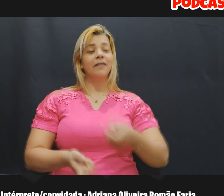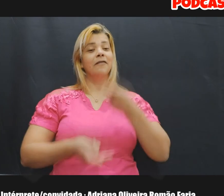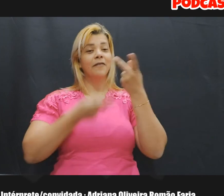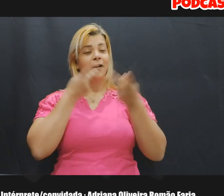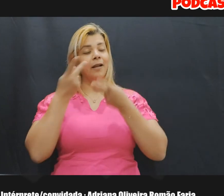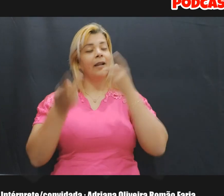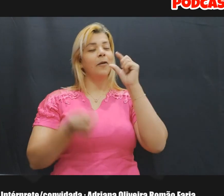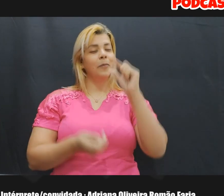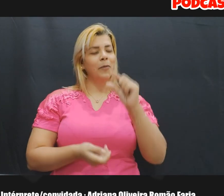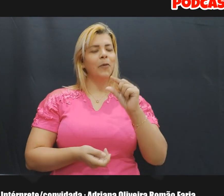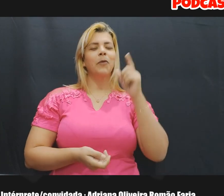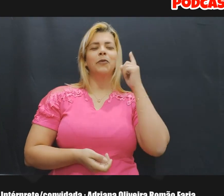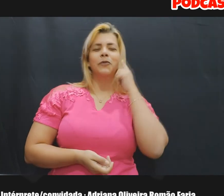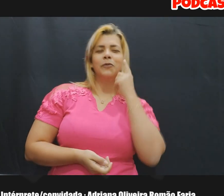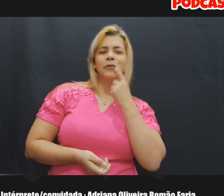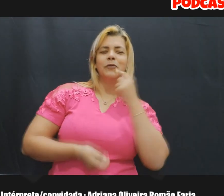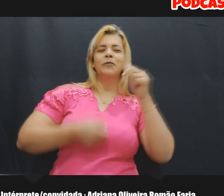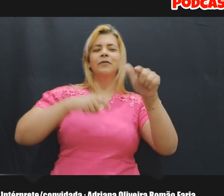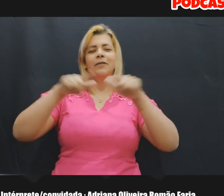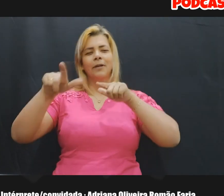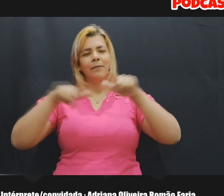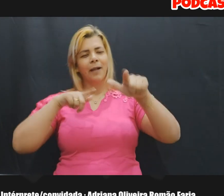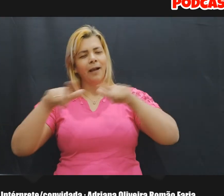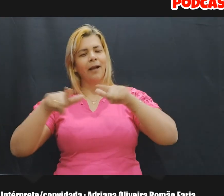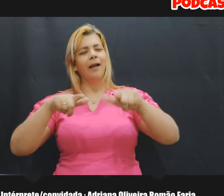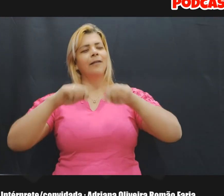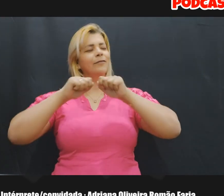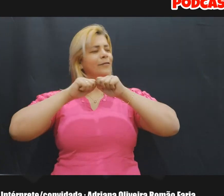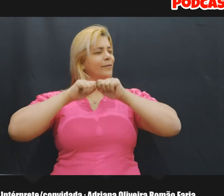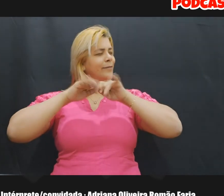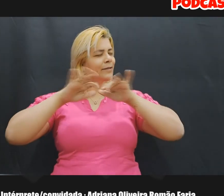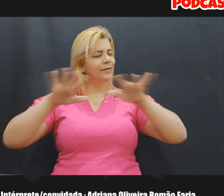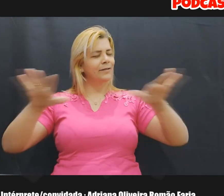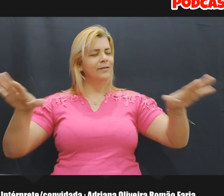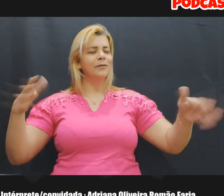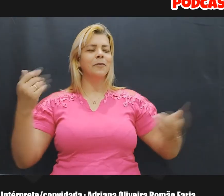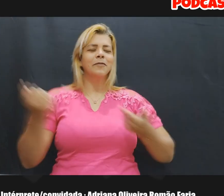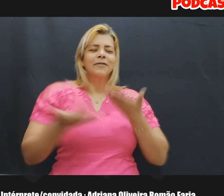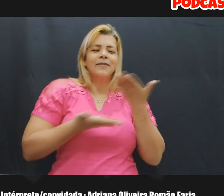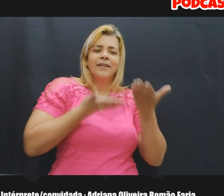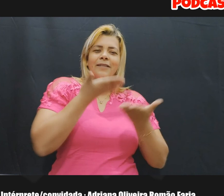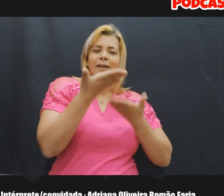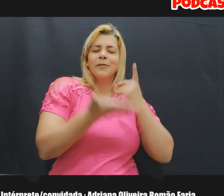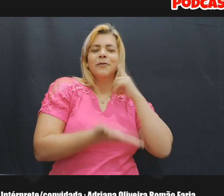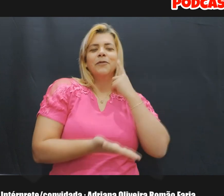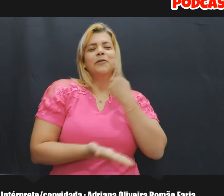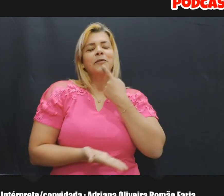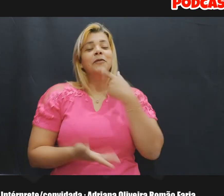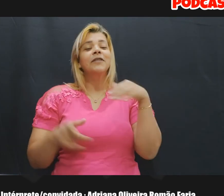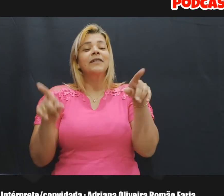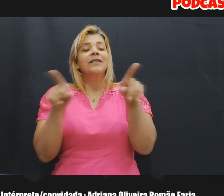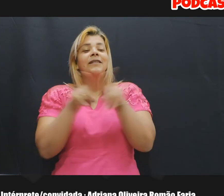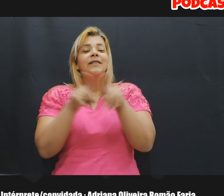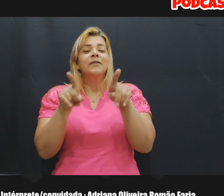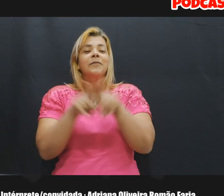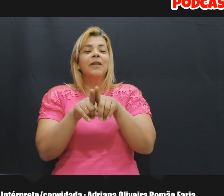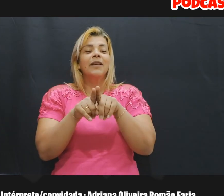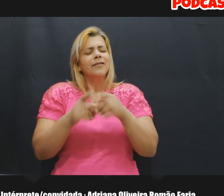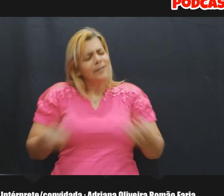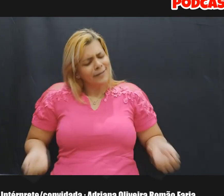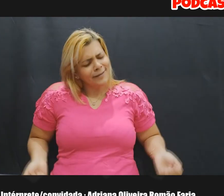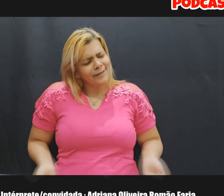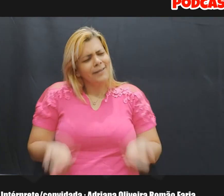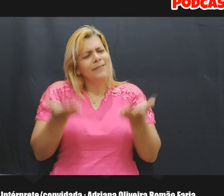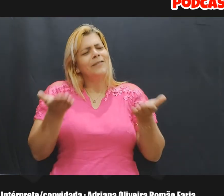um pouquinho, né, do trabalho, de como tratar o surdo e também, né, de incentivar